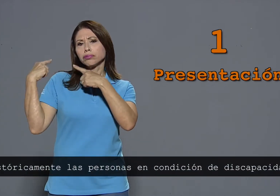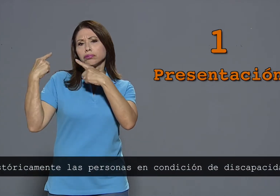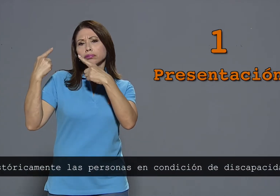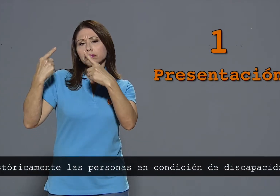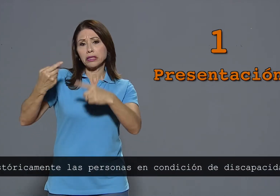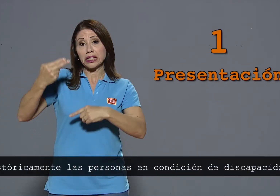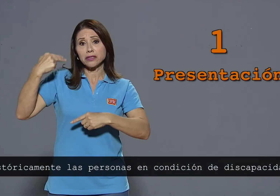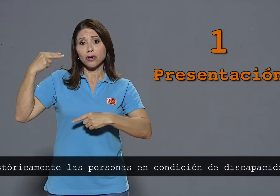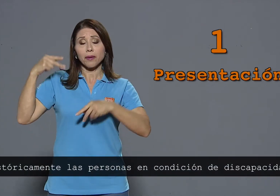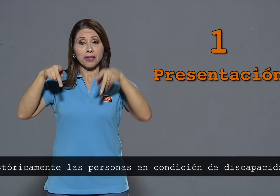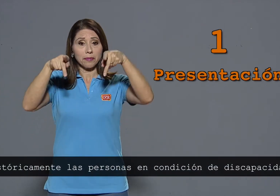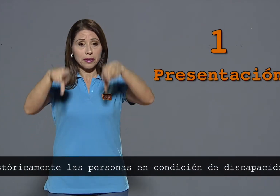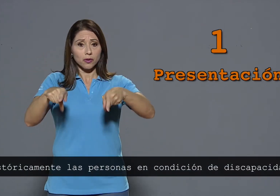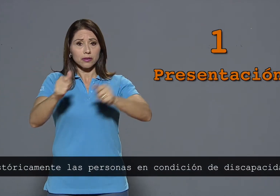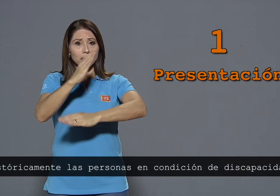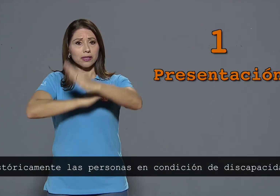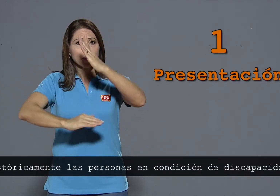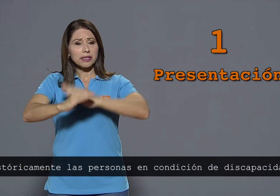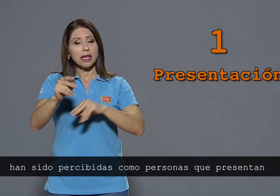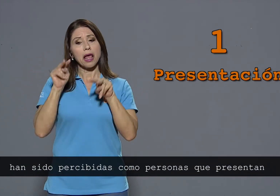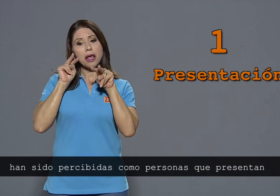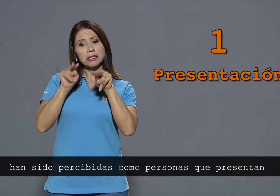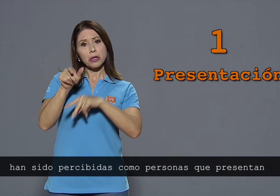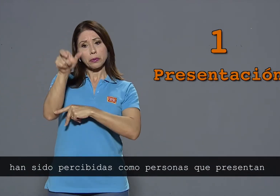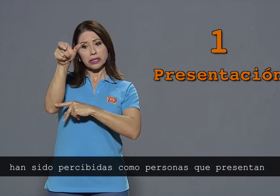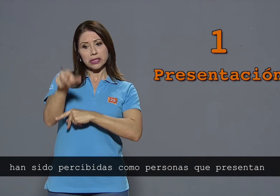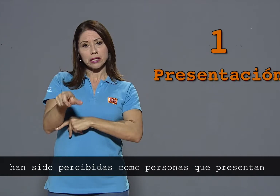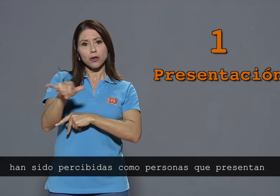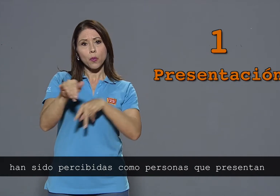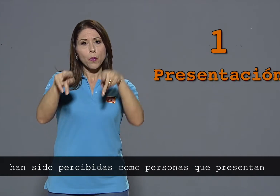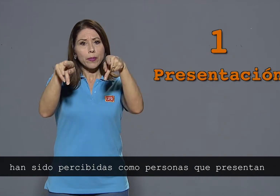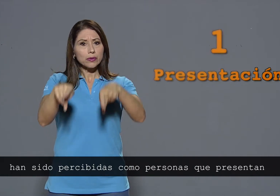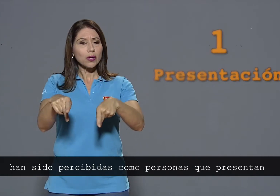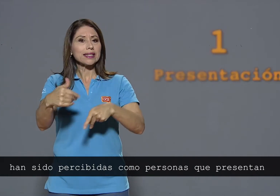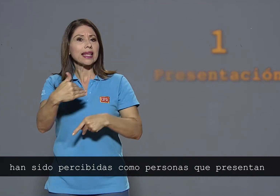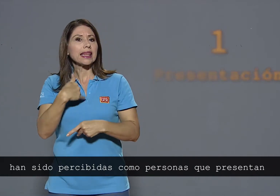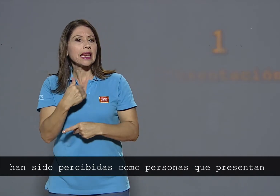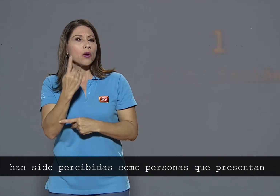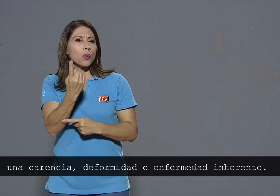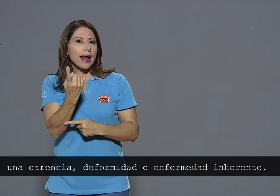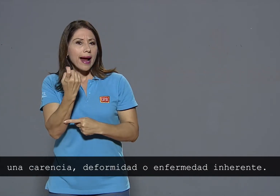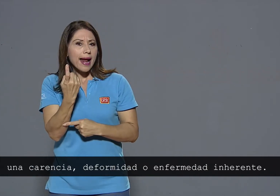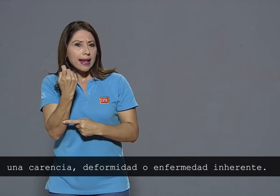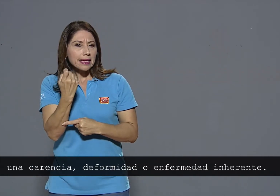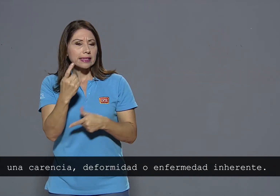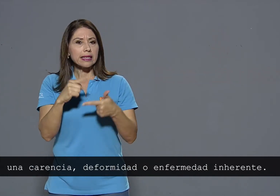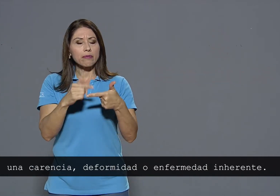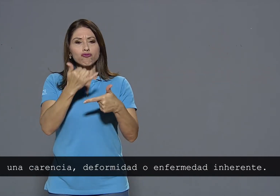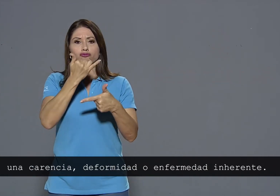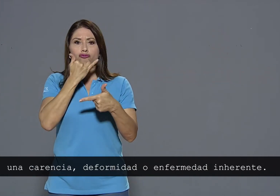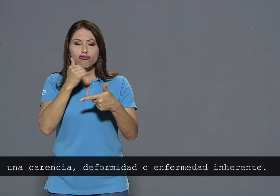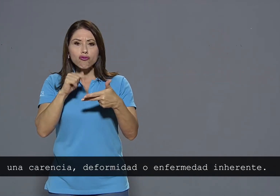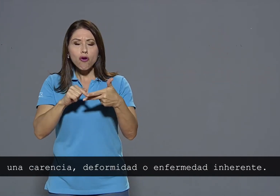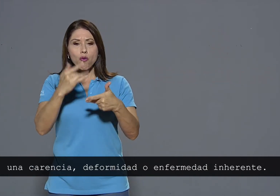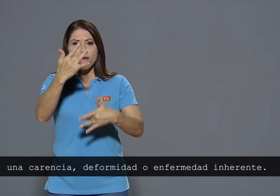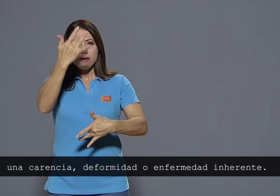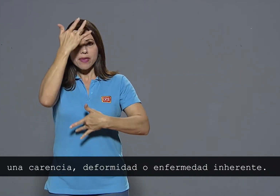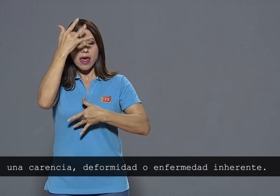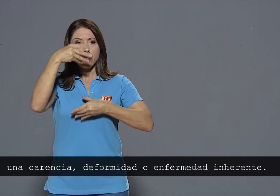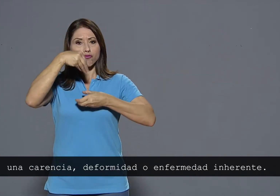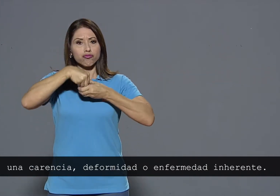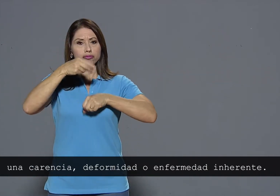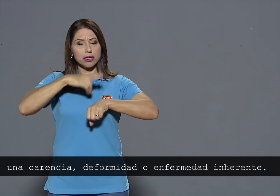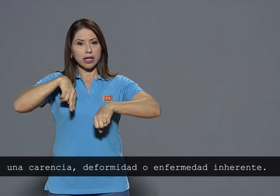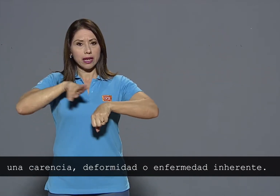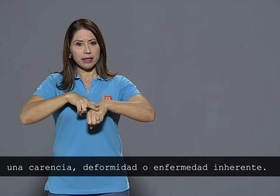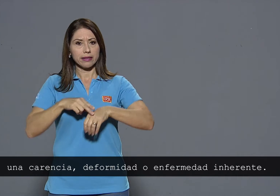Históricamente, las personas en condición de discapacidad han sido percibidas como personas que presentan una carencia, deformidad o